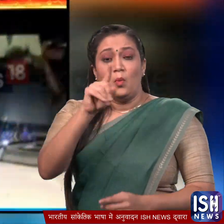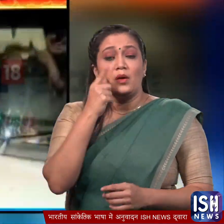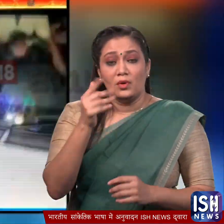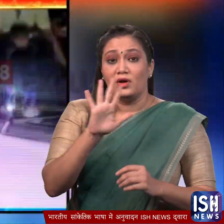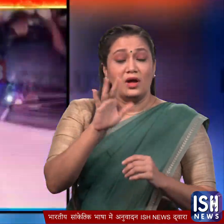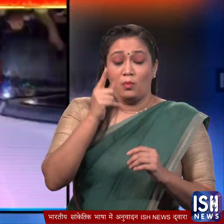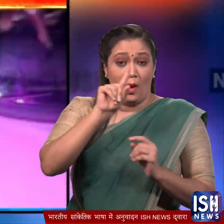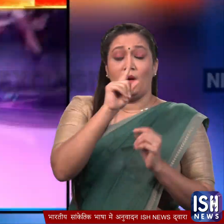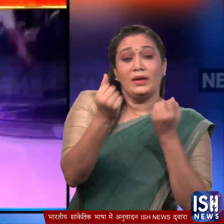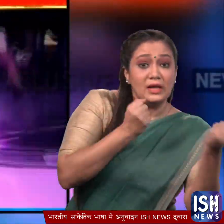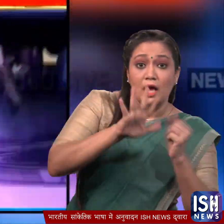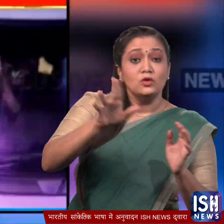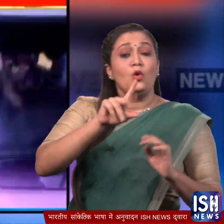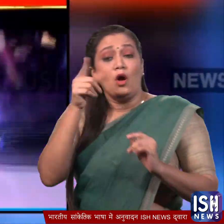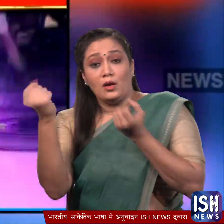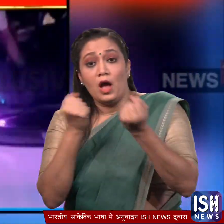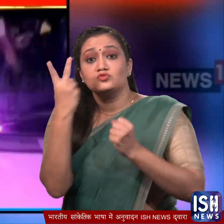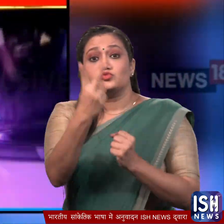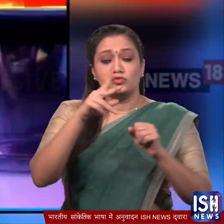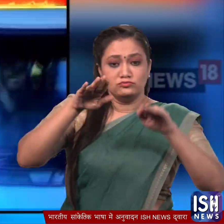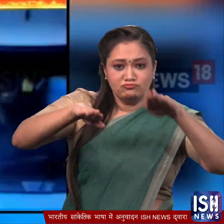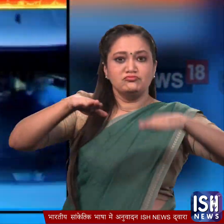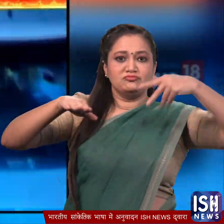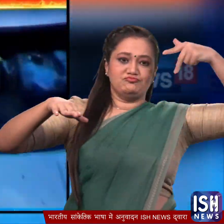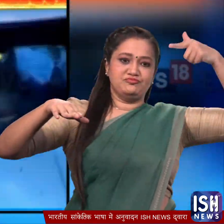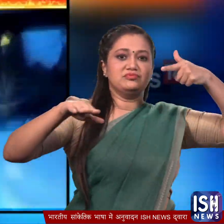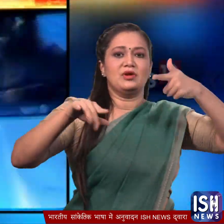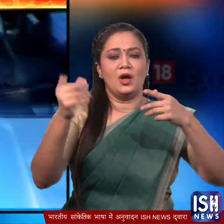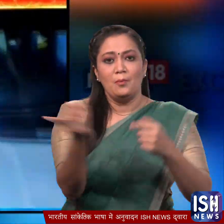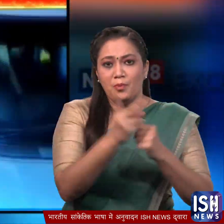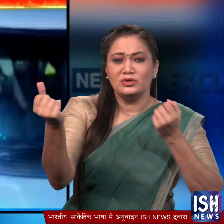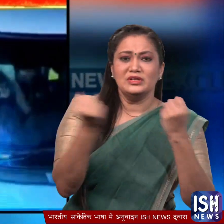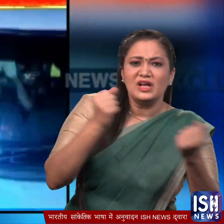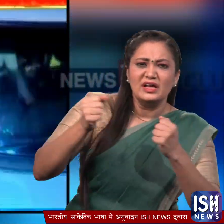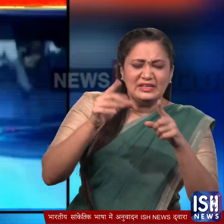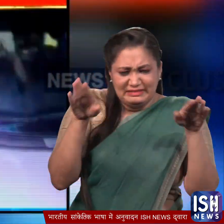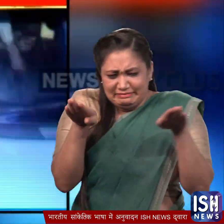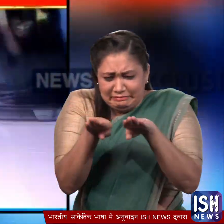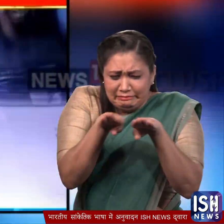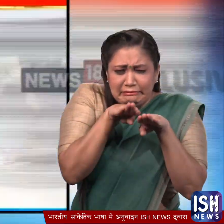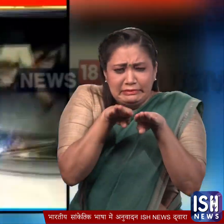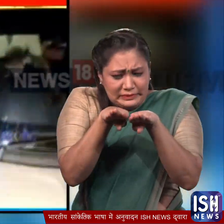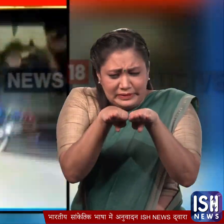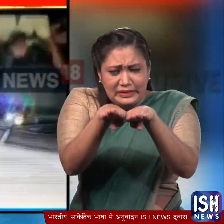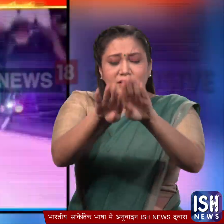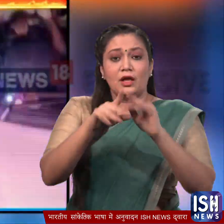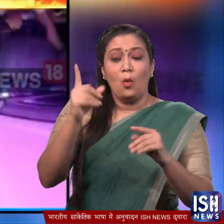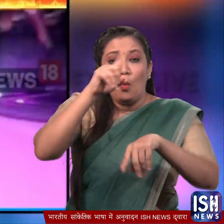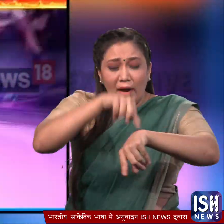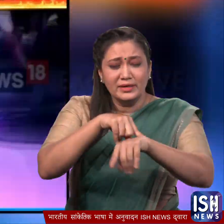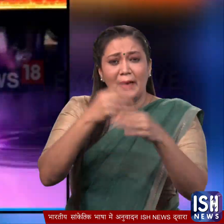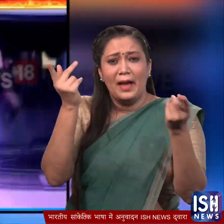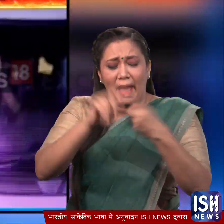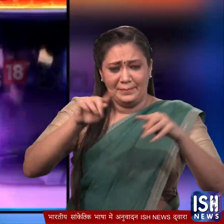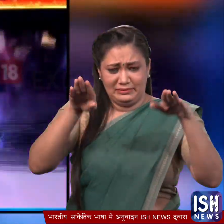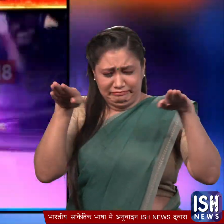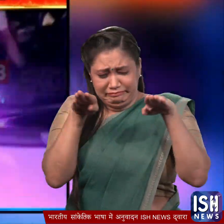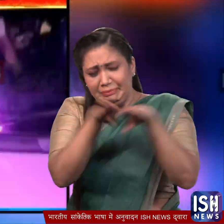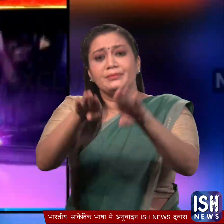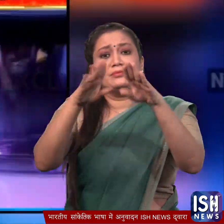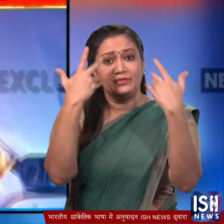एक लड़का गाड़ी का स्टीयरिंग संभाले दिखा और 3 लड़के अपनी अपनी सीटों पर खड़े हो गए। तीनों के सिर गाड़ी की खिड़की से बाहर दिखे। तीनों इस